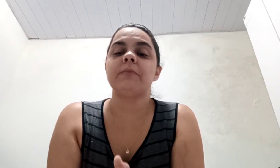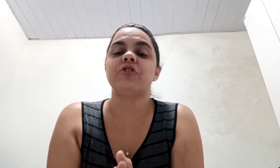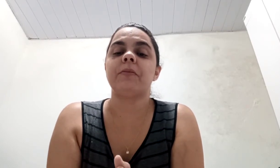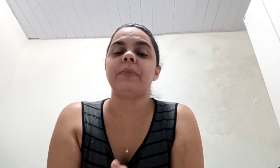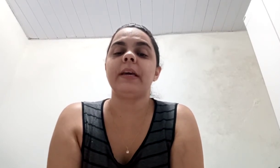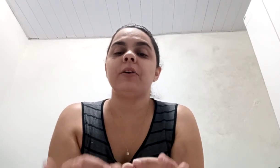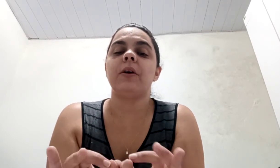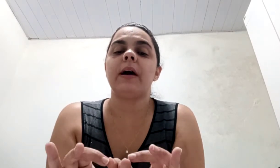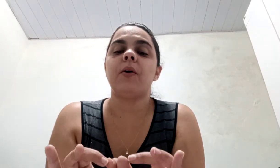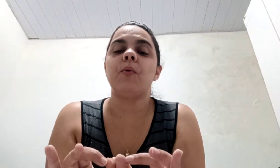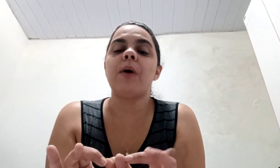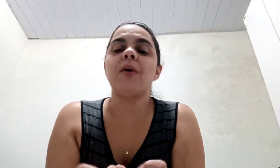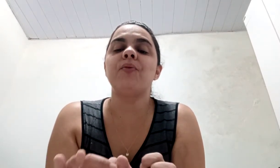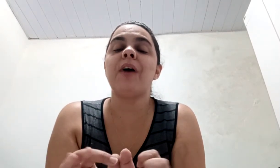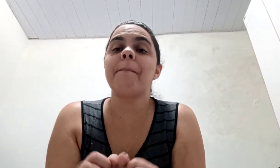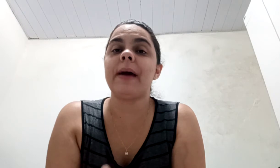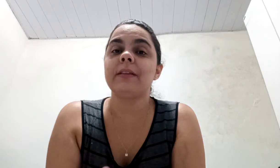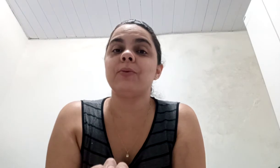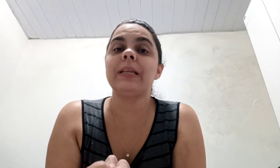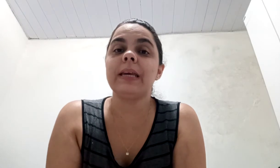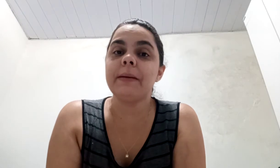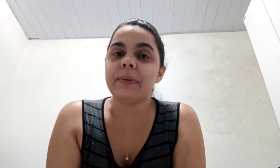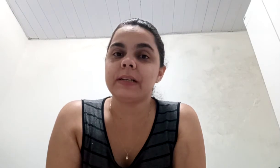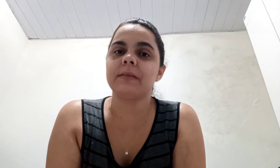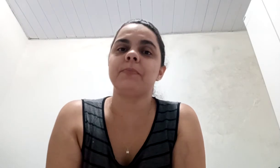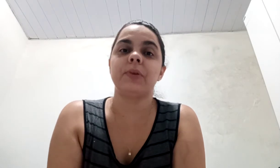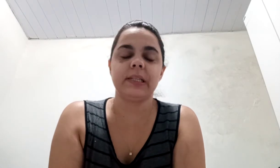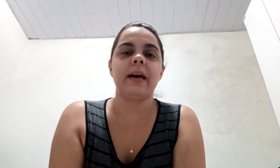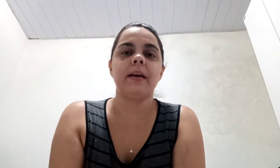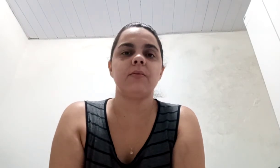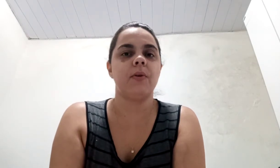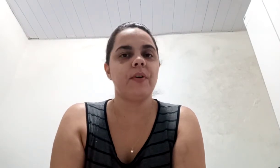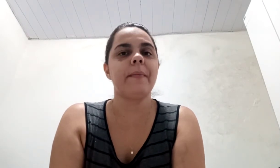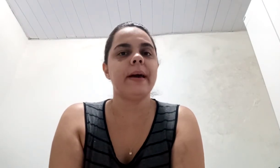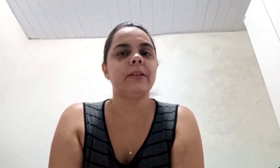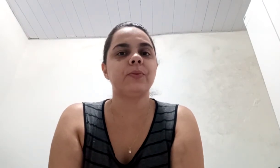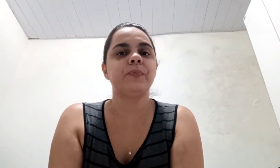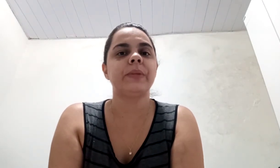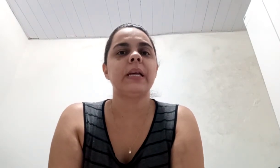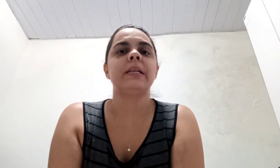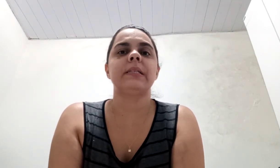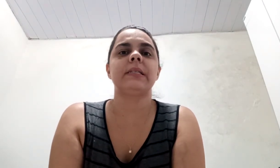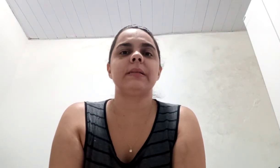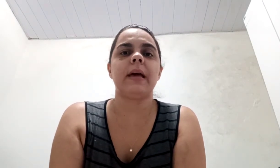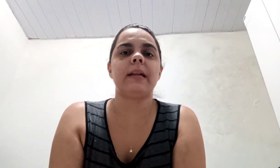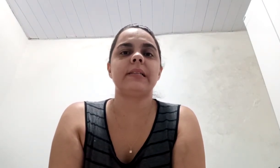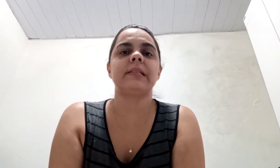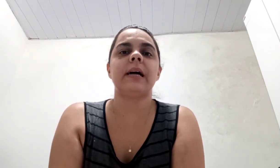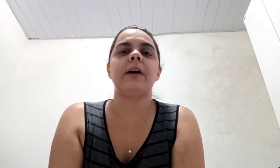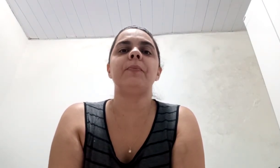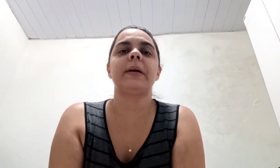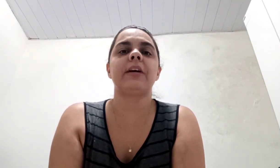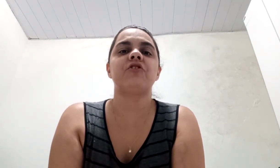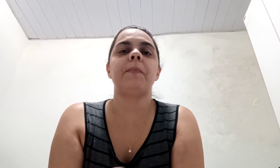temos também o alfabeto em Libras. Pois é, o alfabeto. É necessário para que a gente